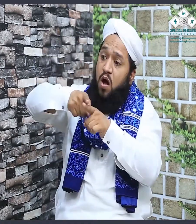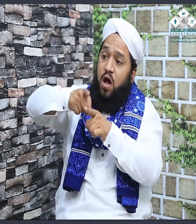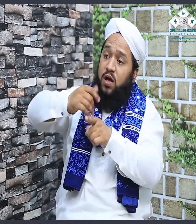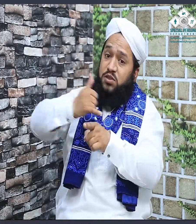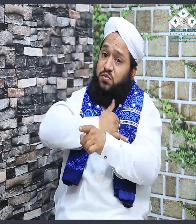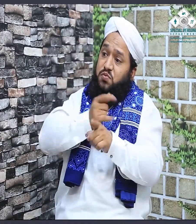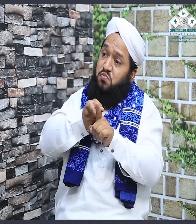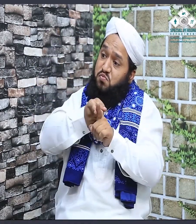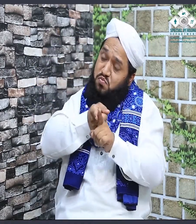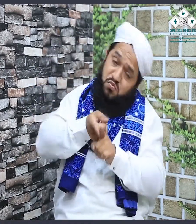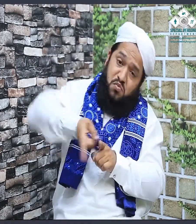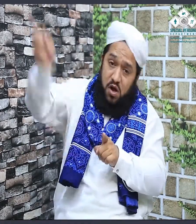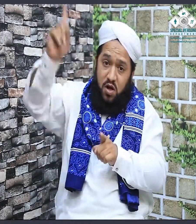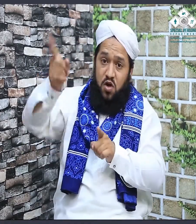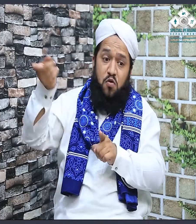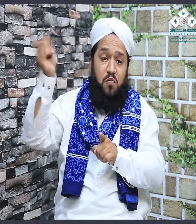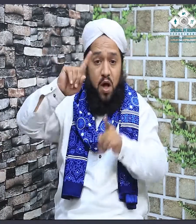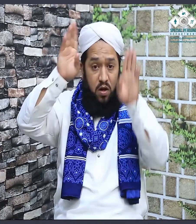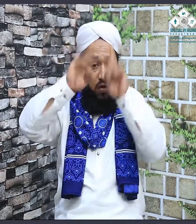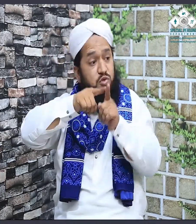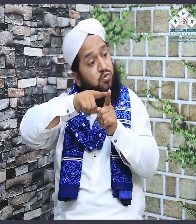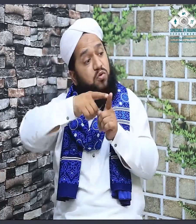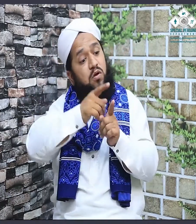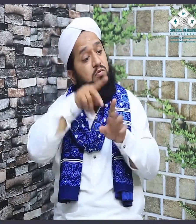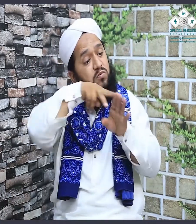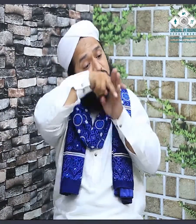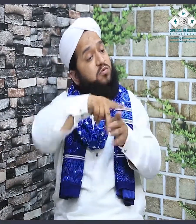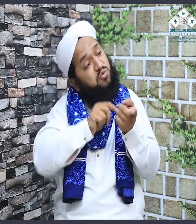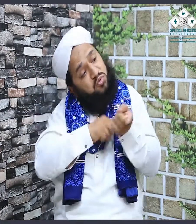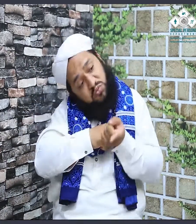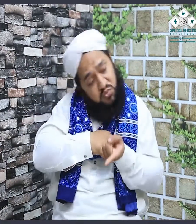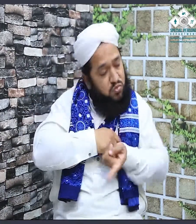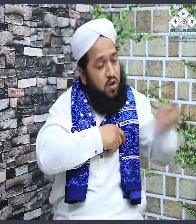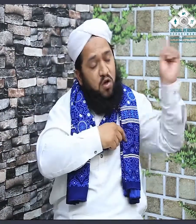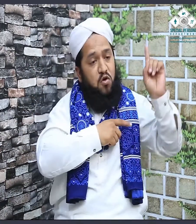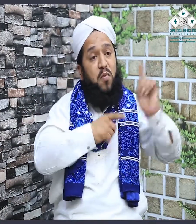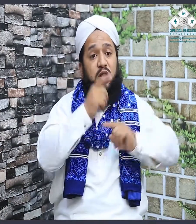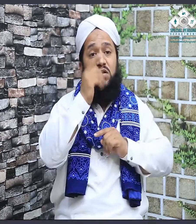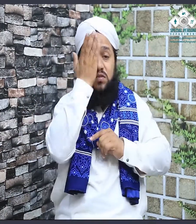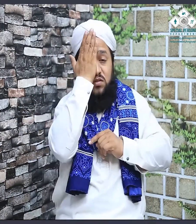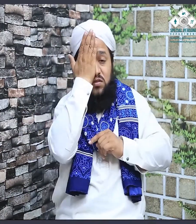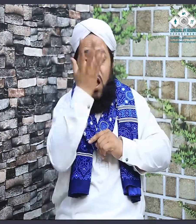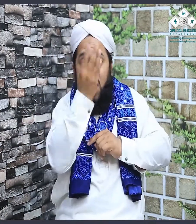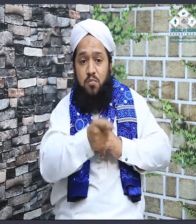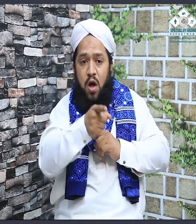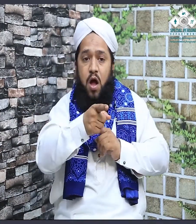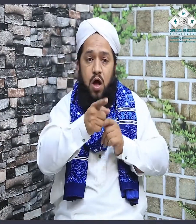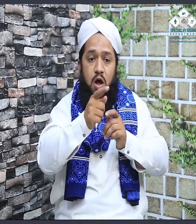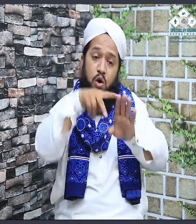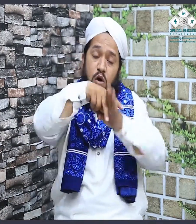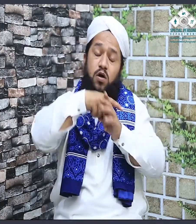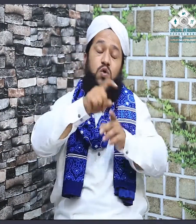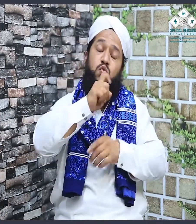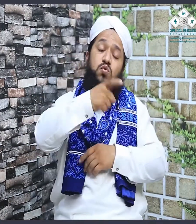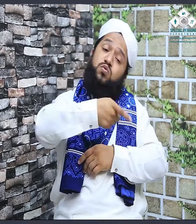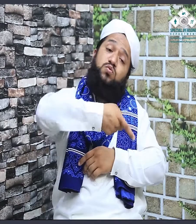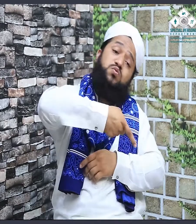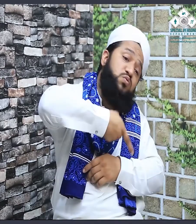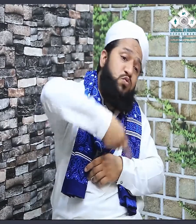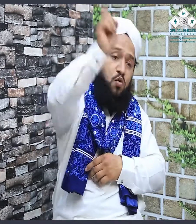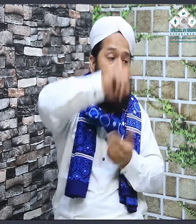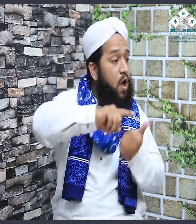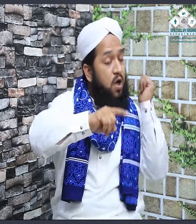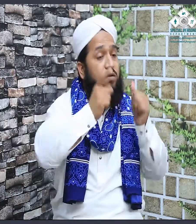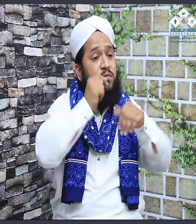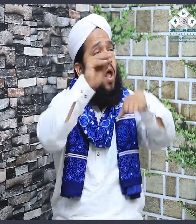طرف اور ایک ہارس رائڈر کو عراق کی طرف بھیجا, اور ایک سوار جو تھا وہ شام یعنی سیریا کی طرف بھیجا, اور ٹڈی کے بارے